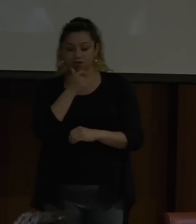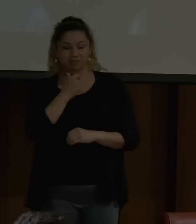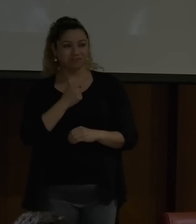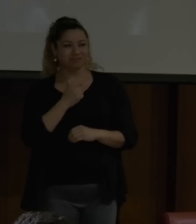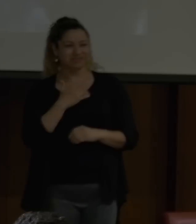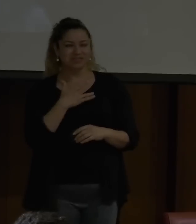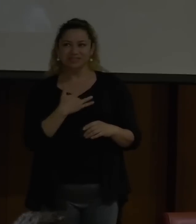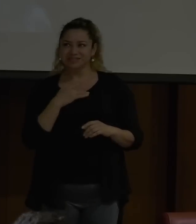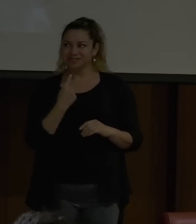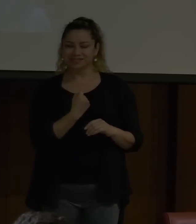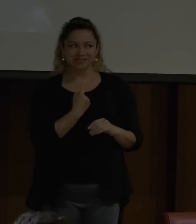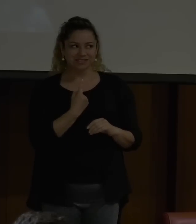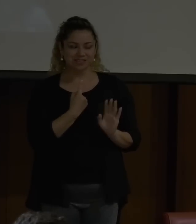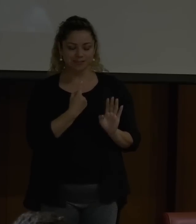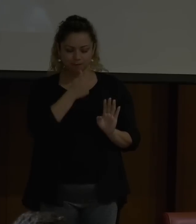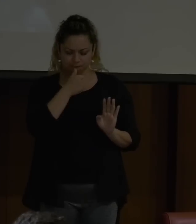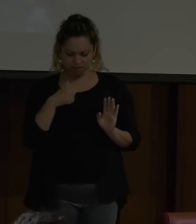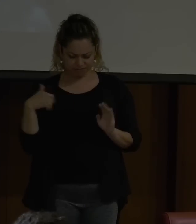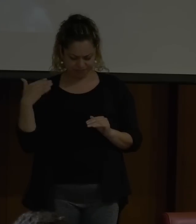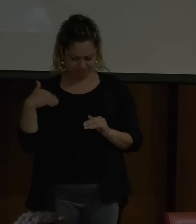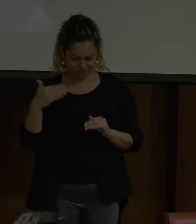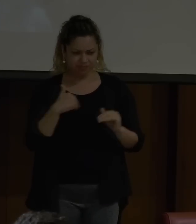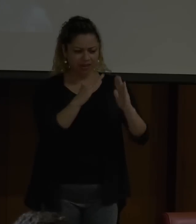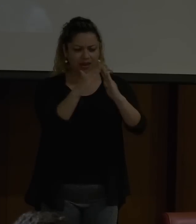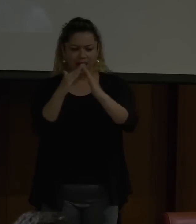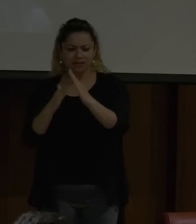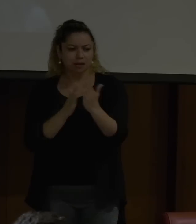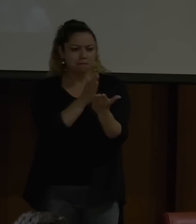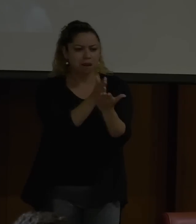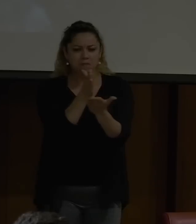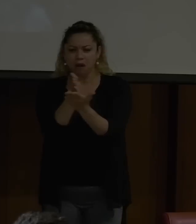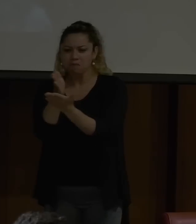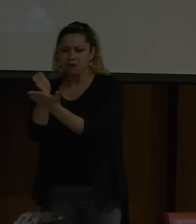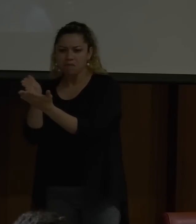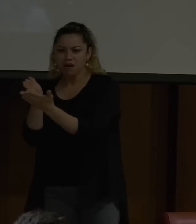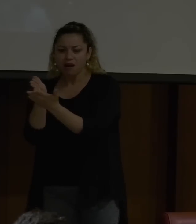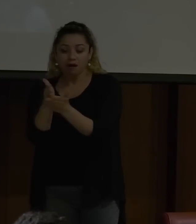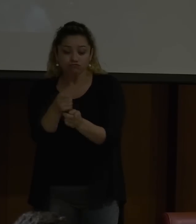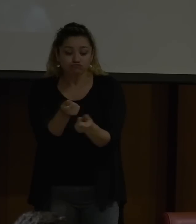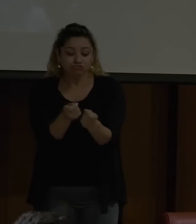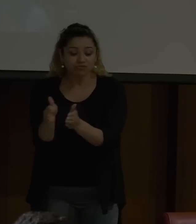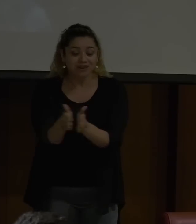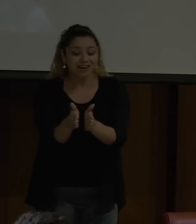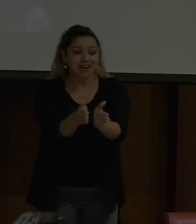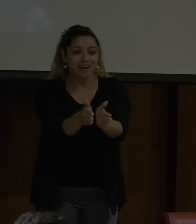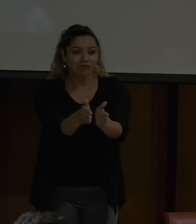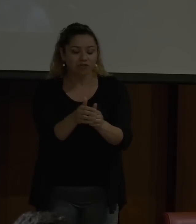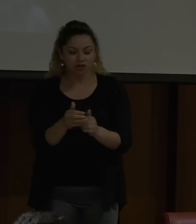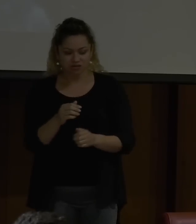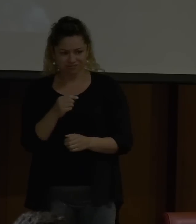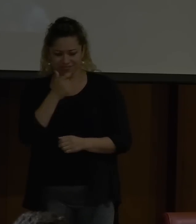intranquilo. Durante algunos días vagó por entre las casas del pueblo y por la orilla del río Tocaimo, como quien carga una